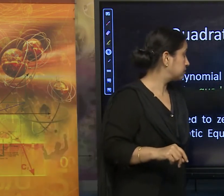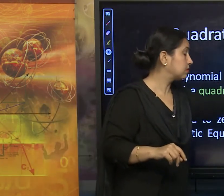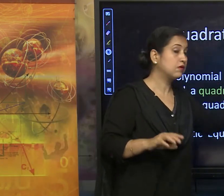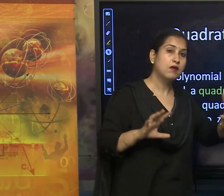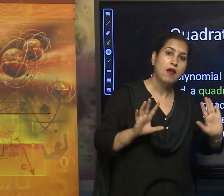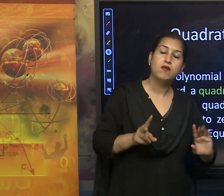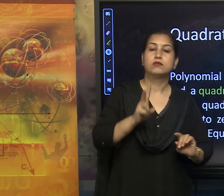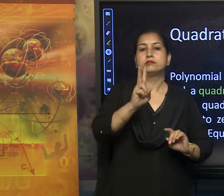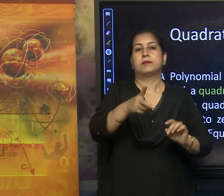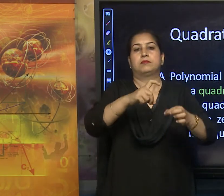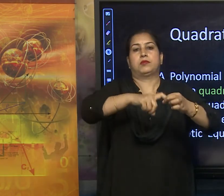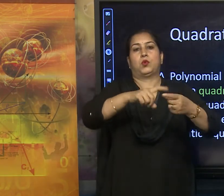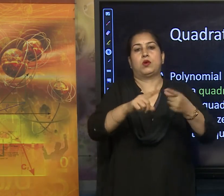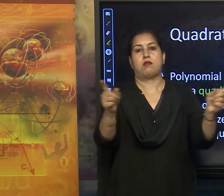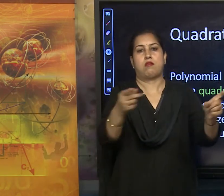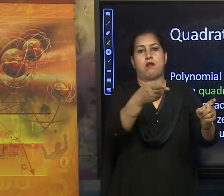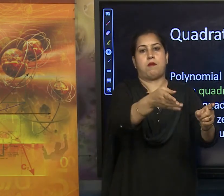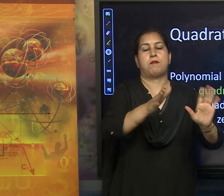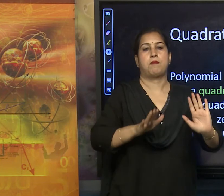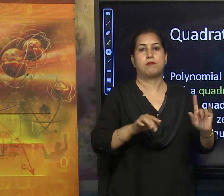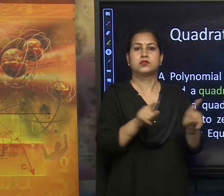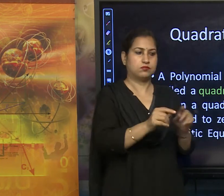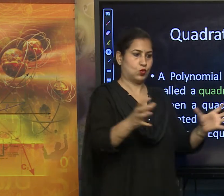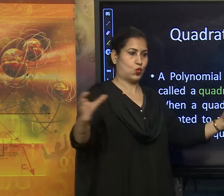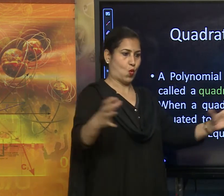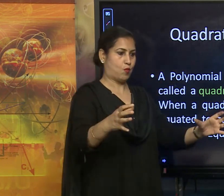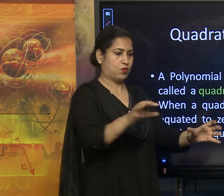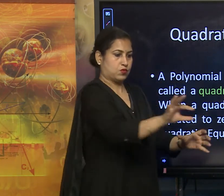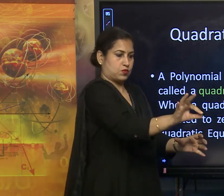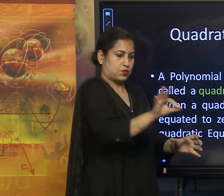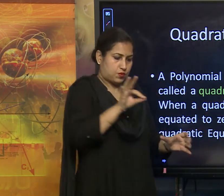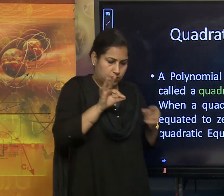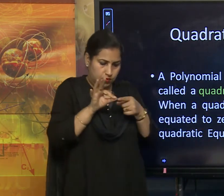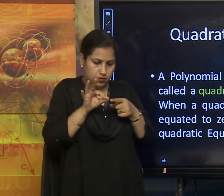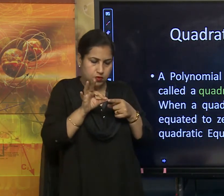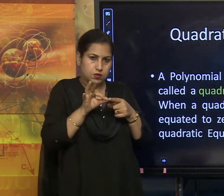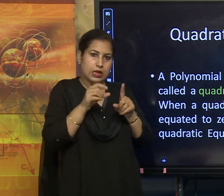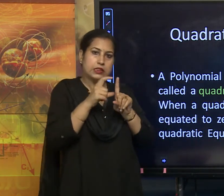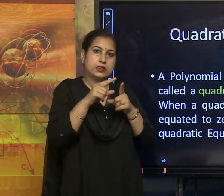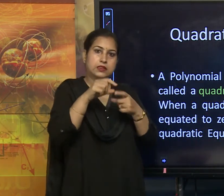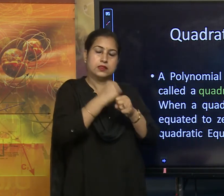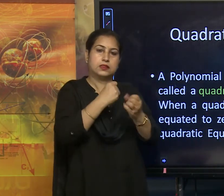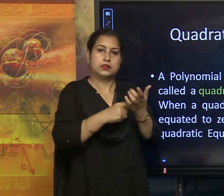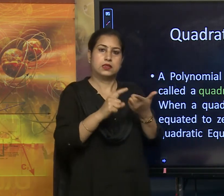यदि पॉलिनोमियल की डिग्री अर्थात घात 2 है तो उस पॉलिनोमियल